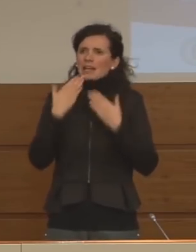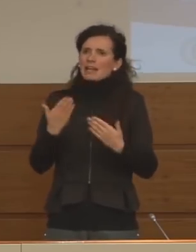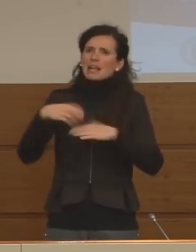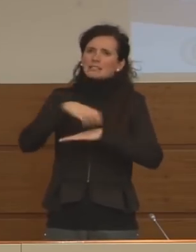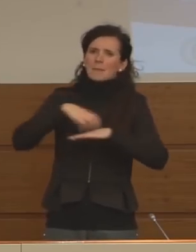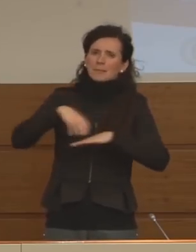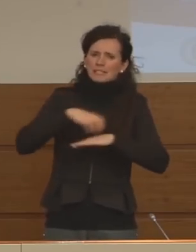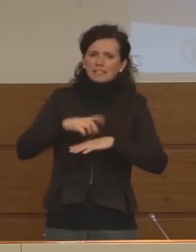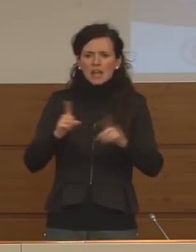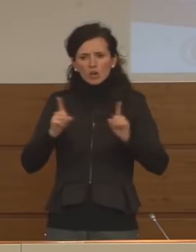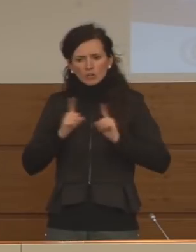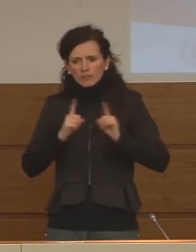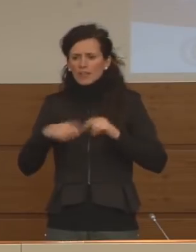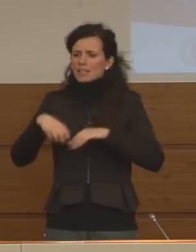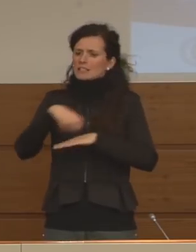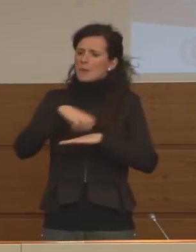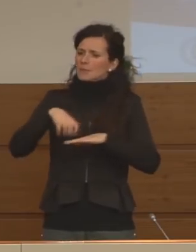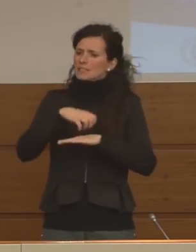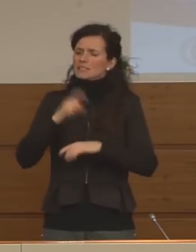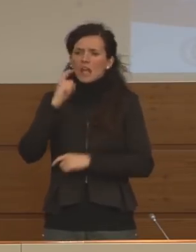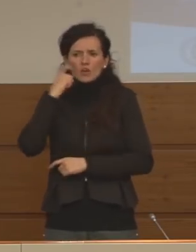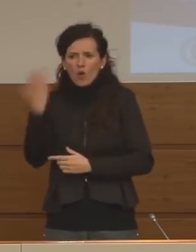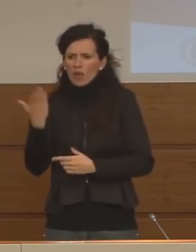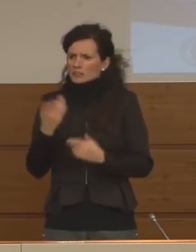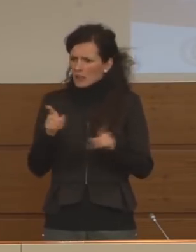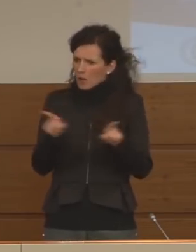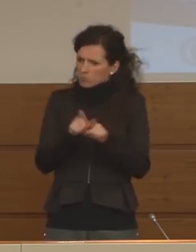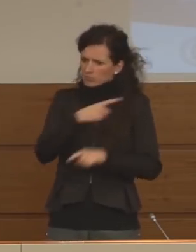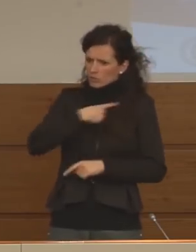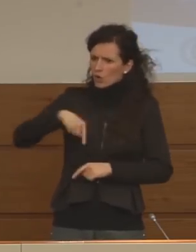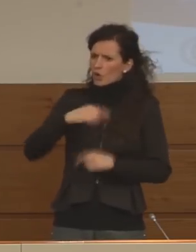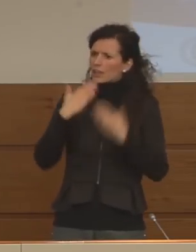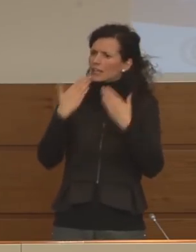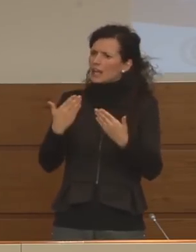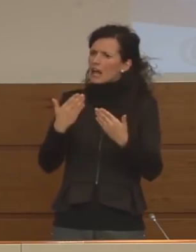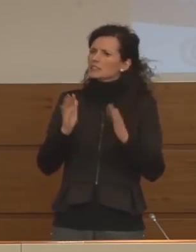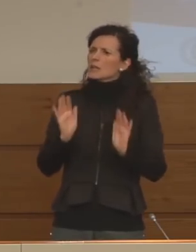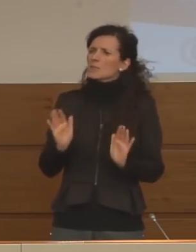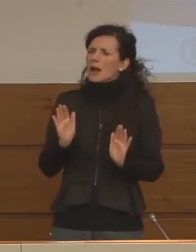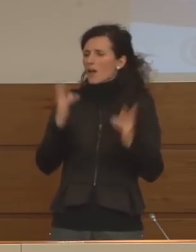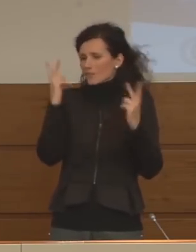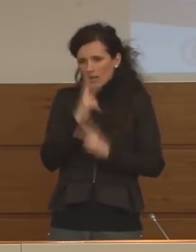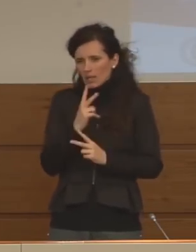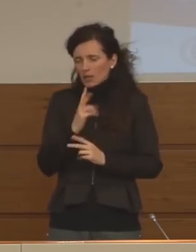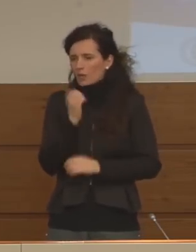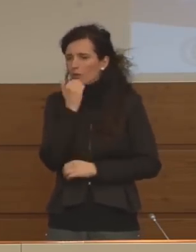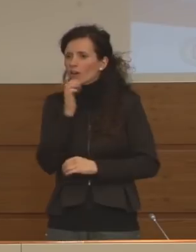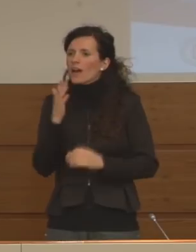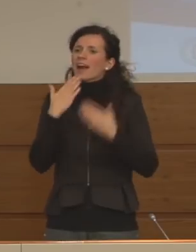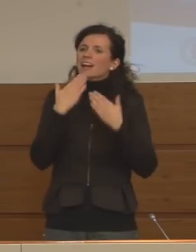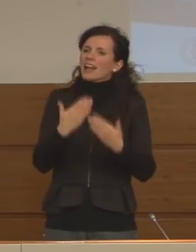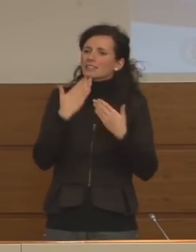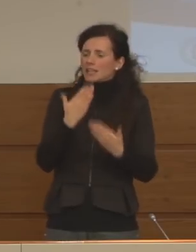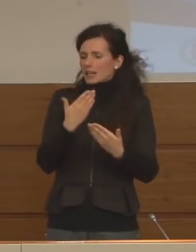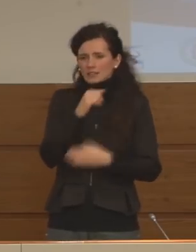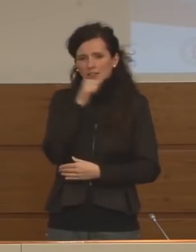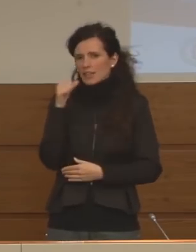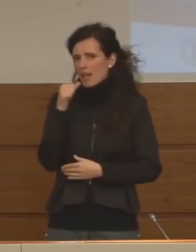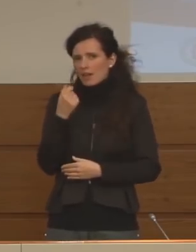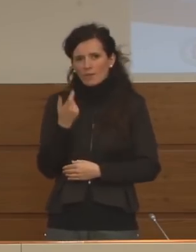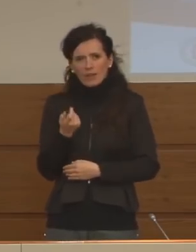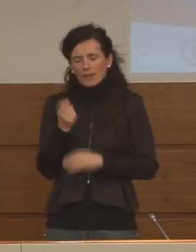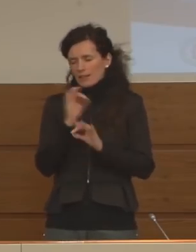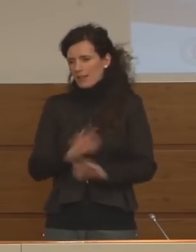della difesa degli esteri anche noi ringraziamo tutti ma è a noi ringraziamenti servono a poco commissario lei ci ha